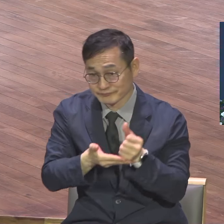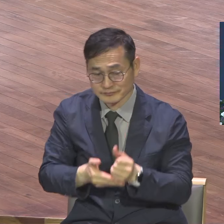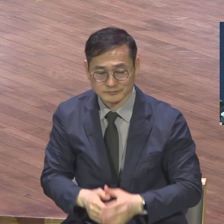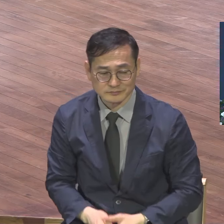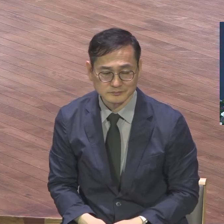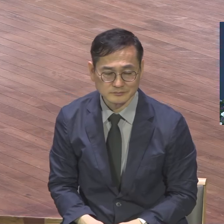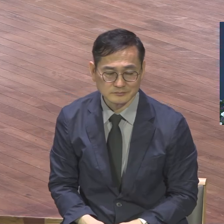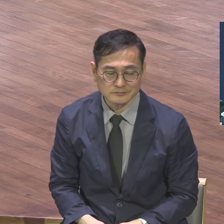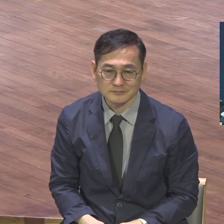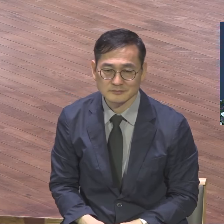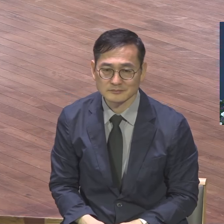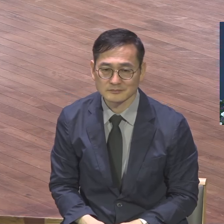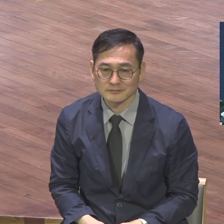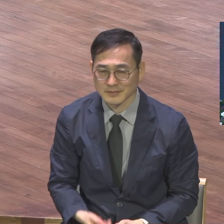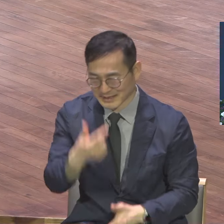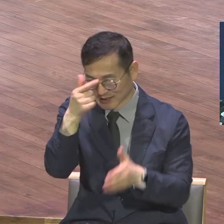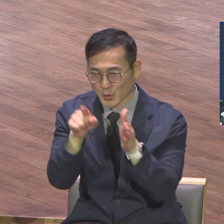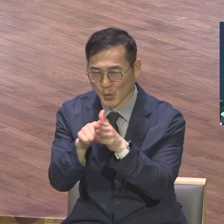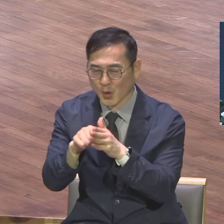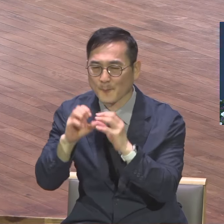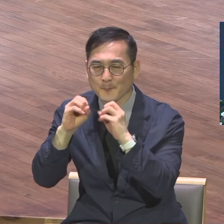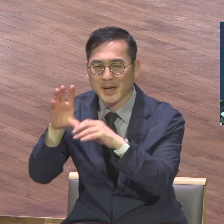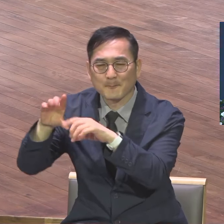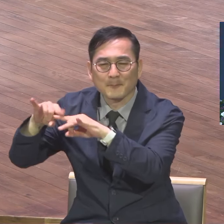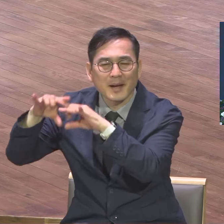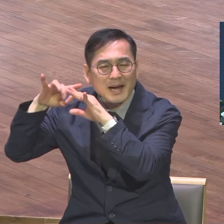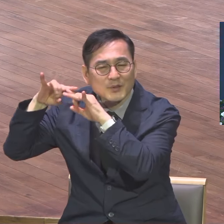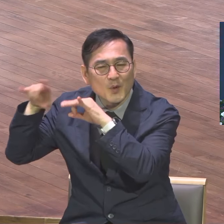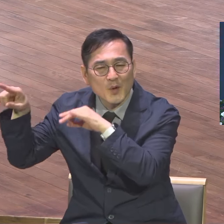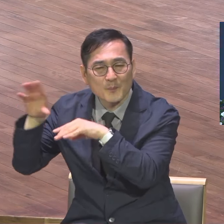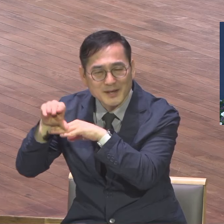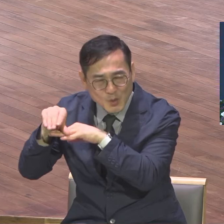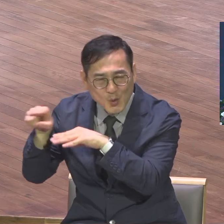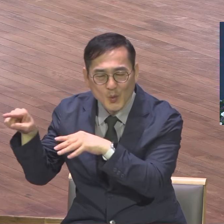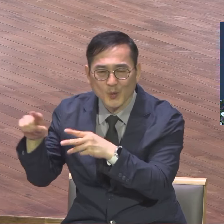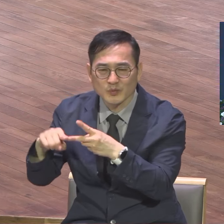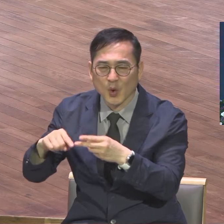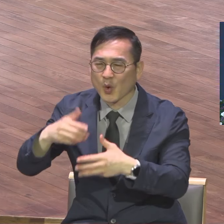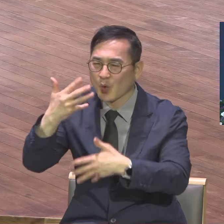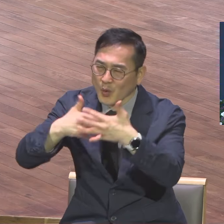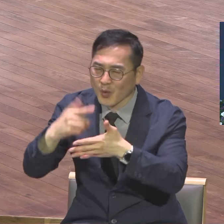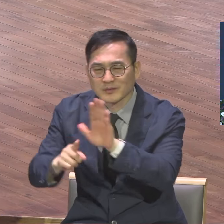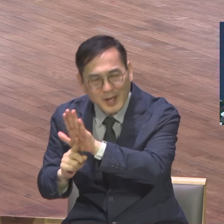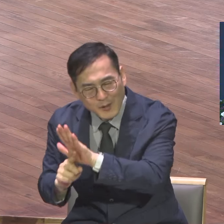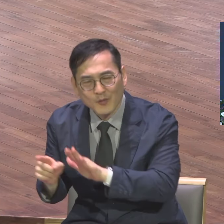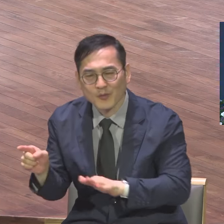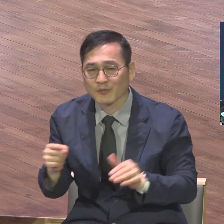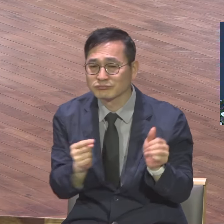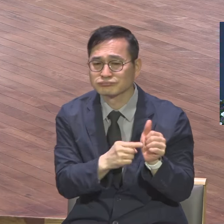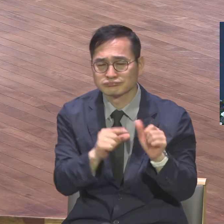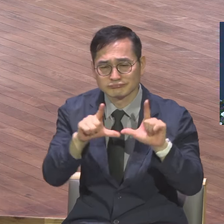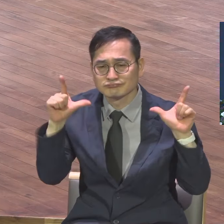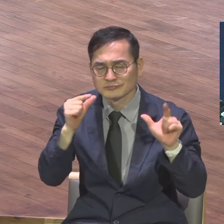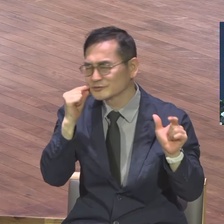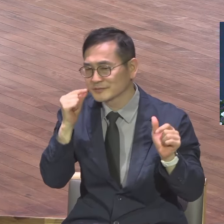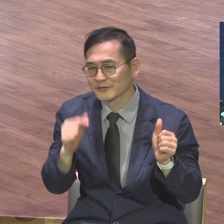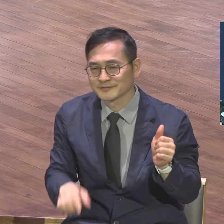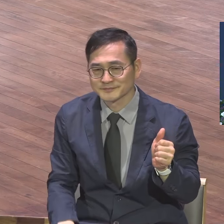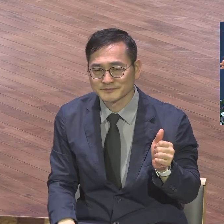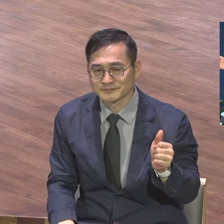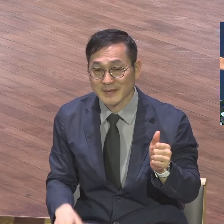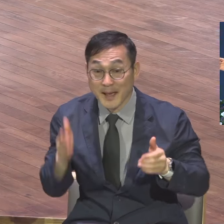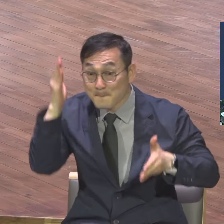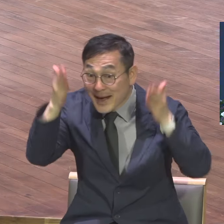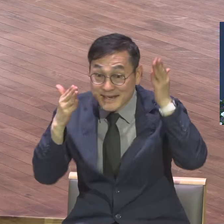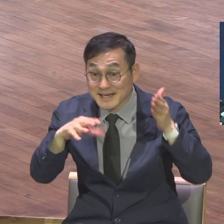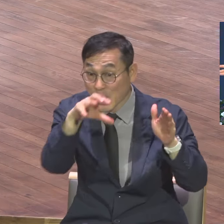뭡니까? 우리 저 기독교 방송에도 나오고 보니까 영화도 나오고 아주 그냥 말로 이 현지 말레이시아